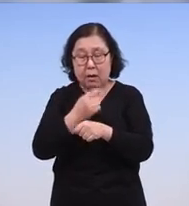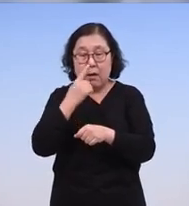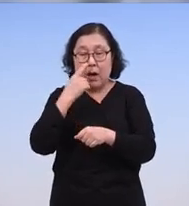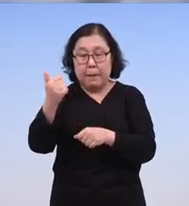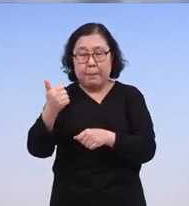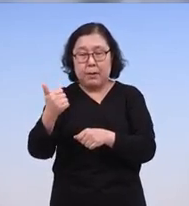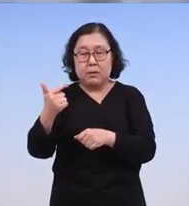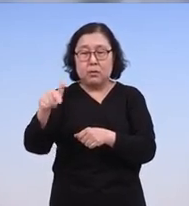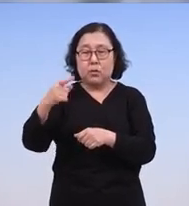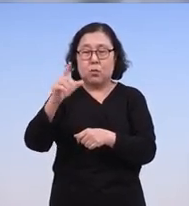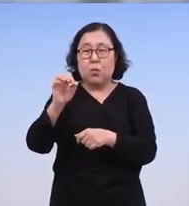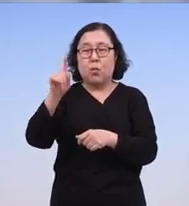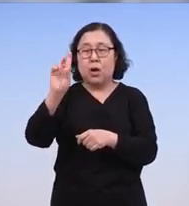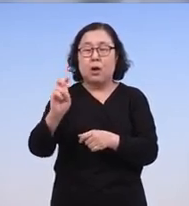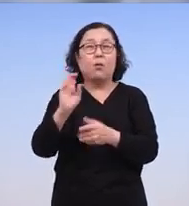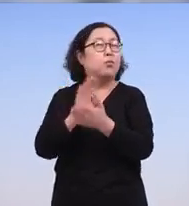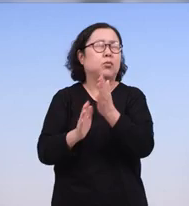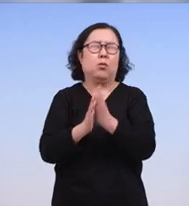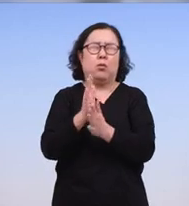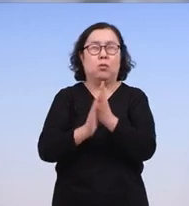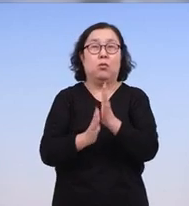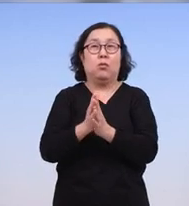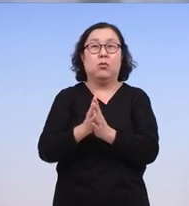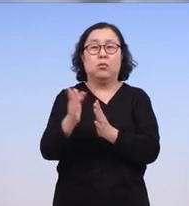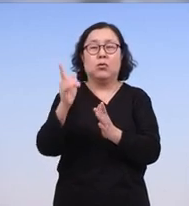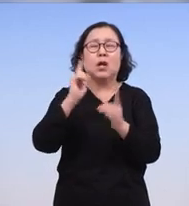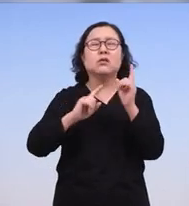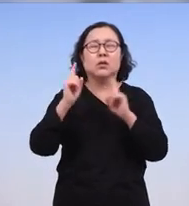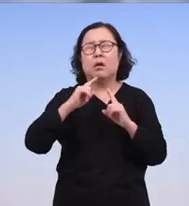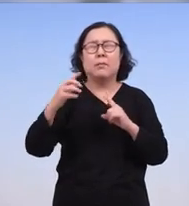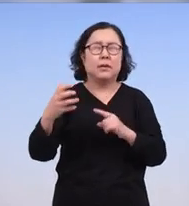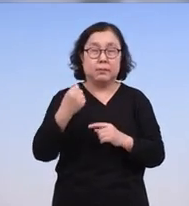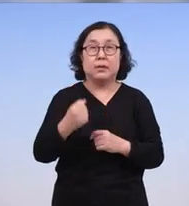되는데 아버지들에게는 공감이 일어나지 않아요.